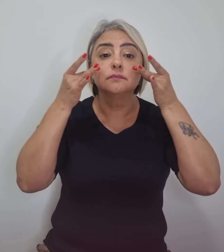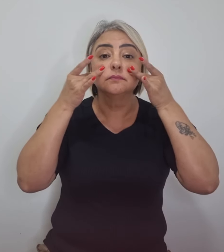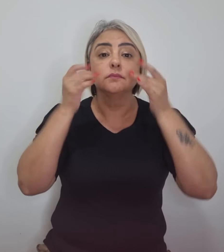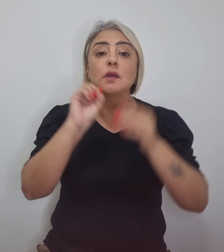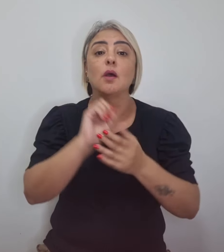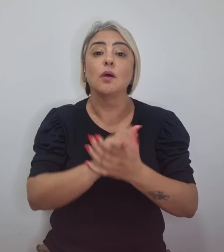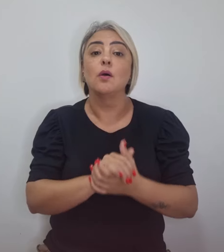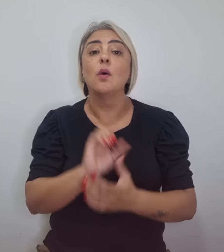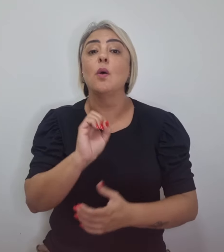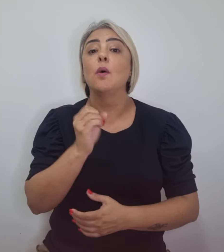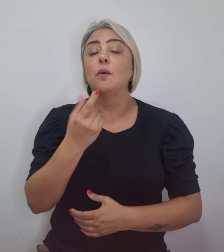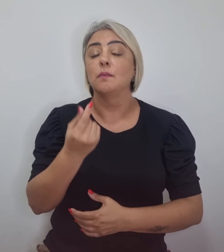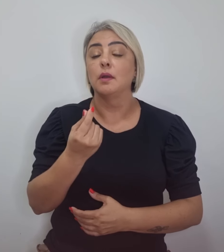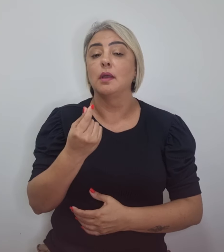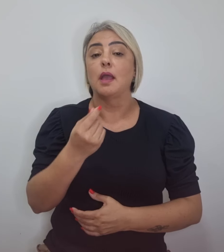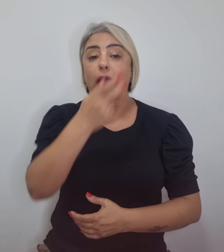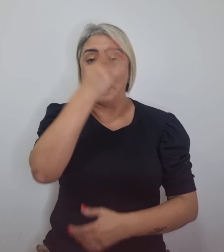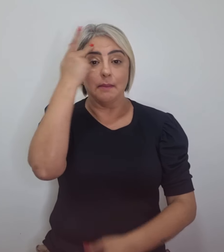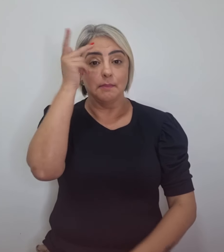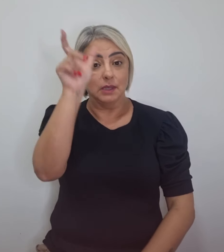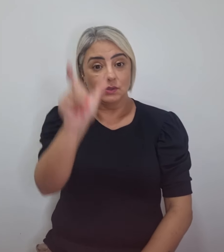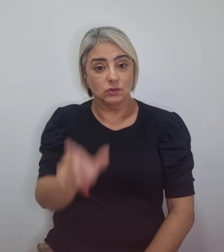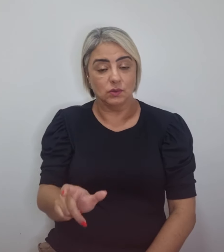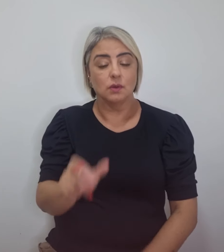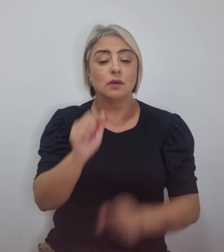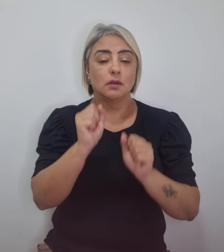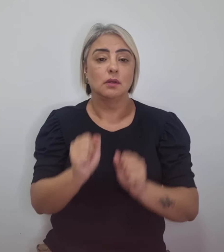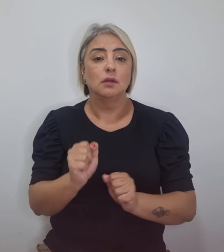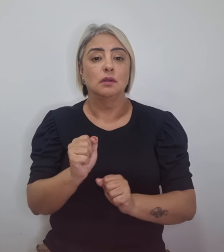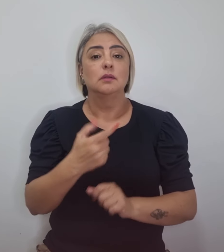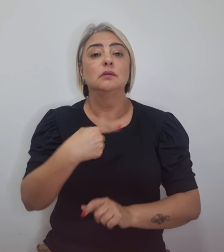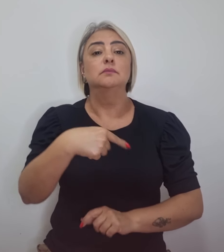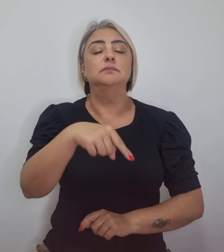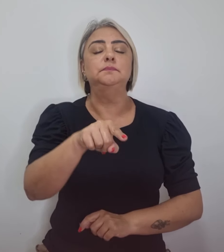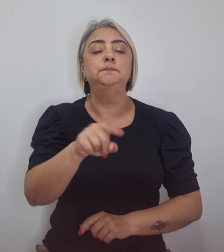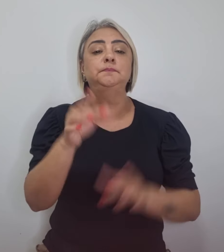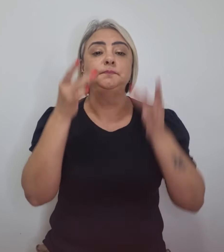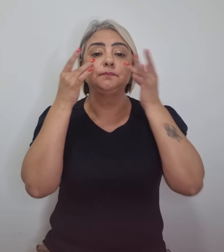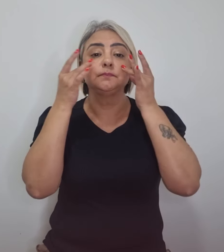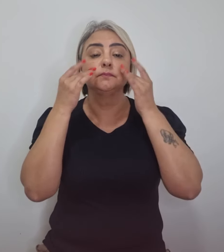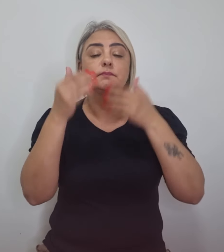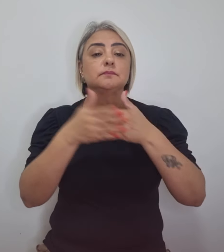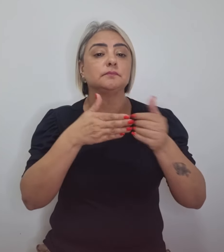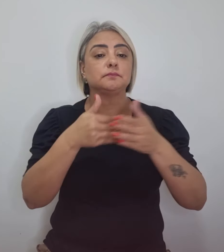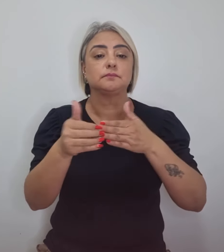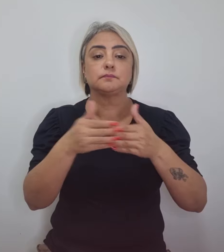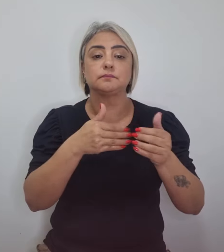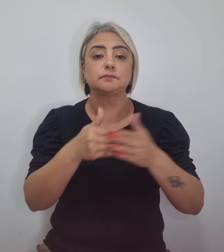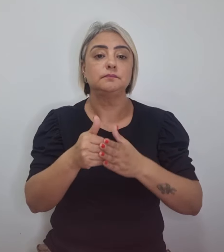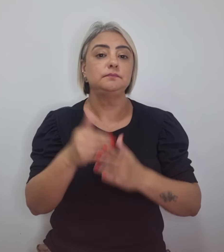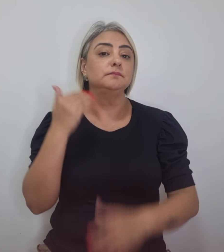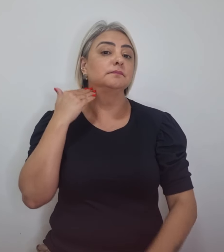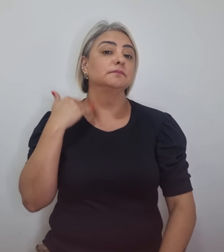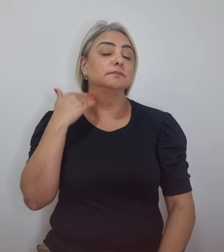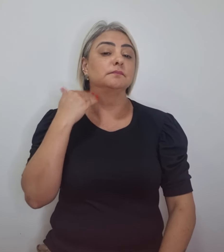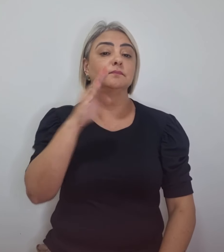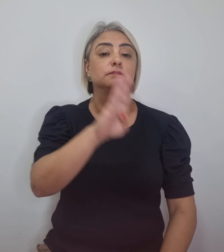ou seja, o beneficiário pode ir pessoalmente a qualquer agência do BRB ou